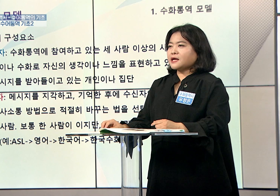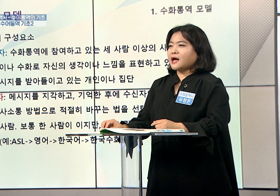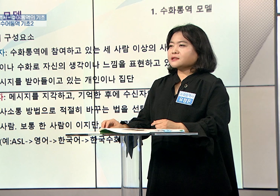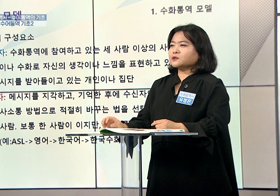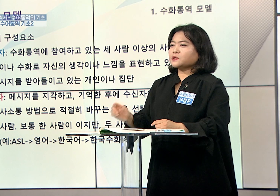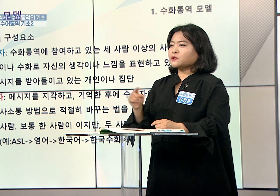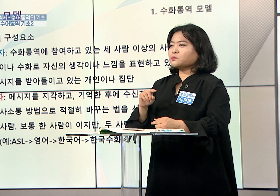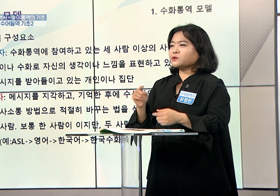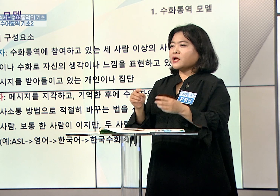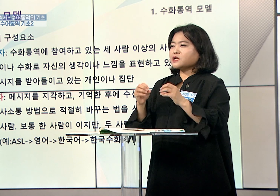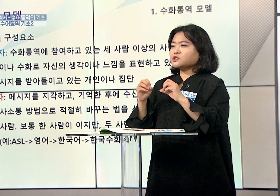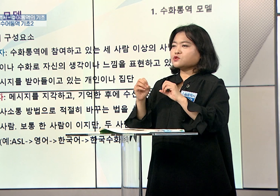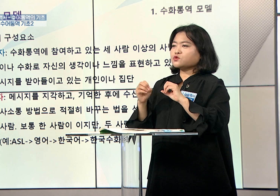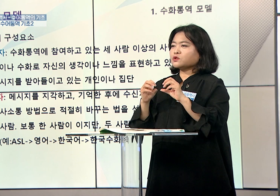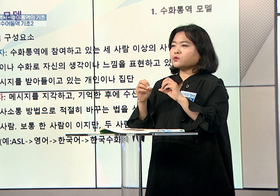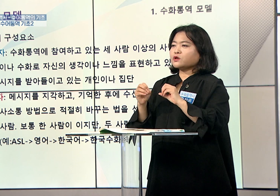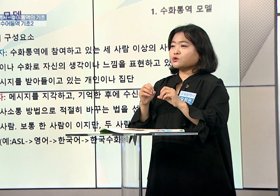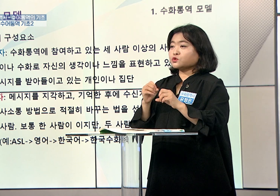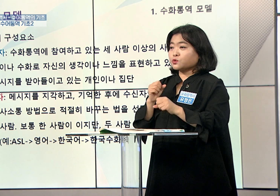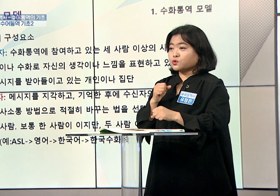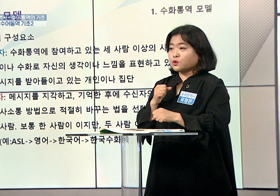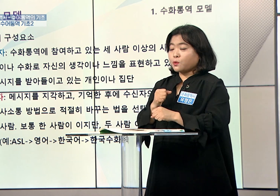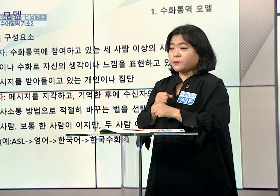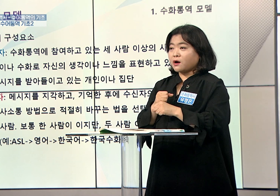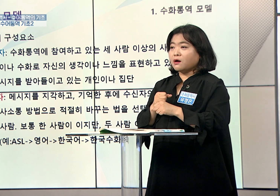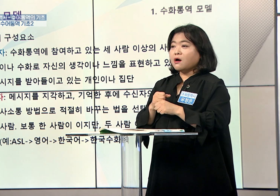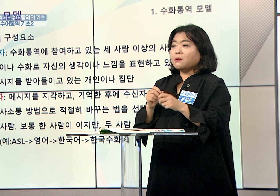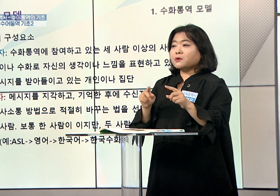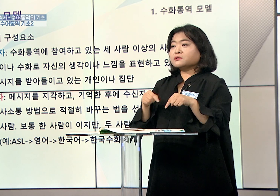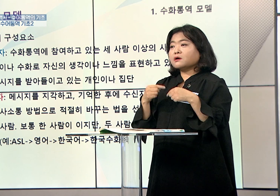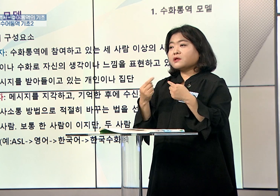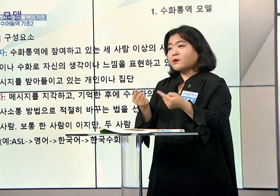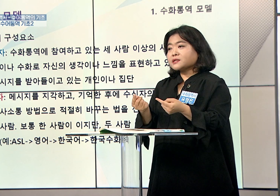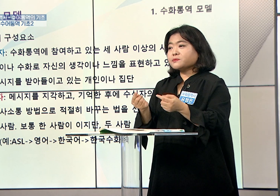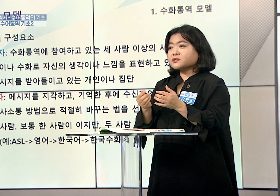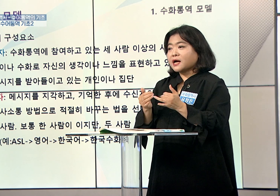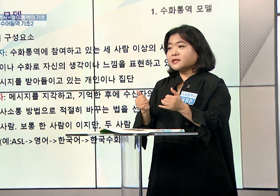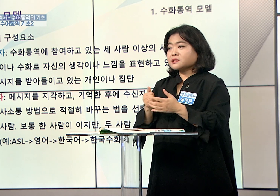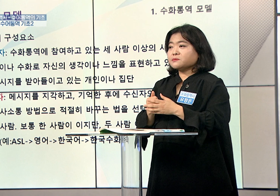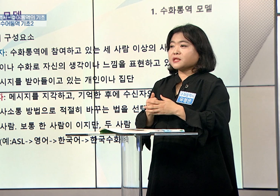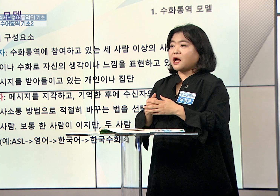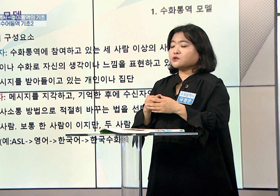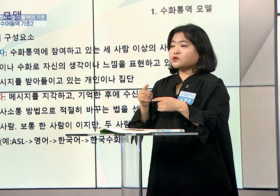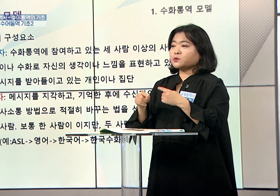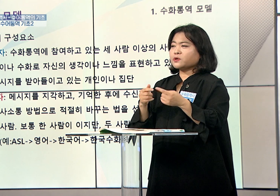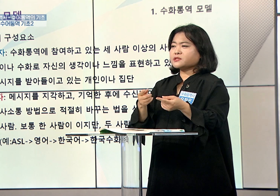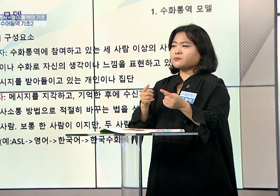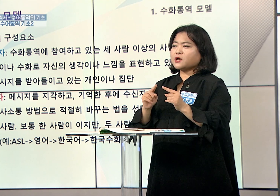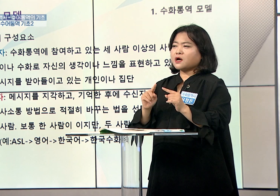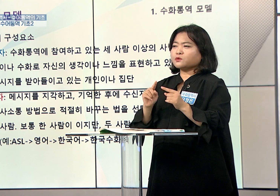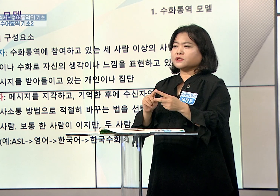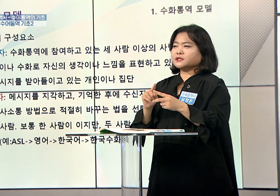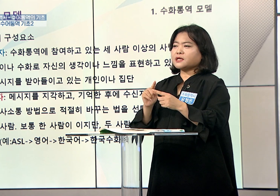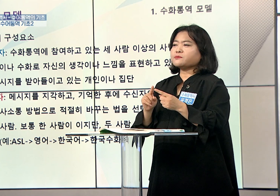자, 상호작용 모델 수화 통역의 구성 요소를 보면 먼저 대화 참여자가 있습니다. 수화 통역에 참여하고